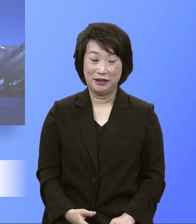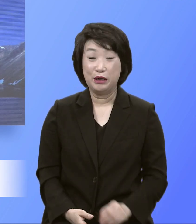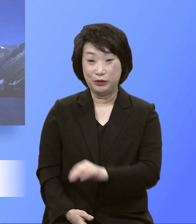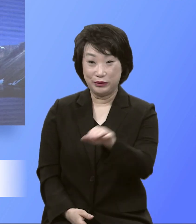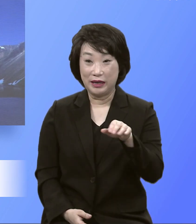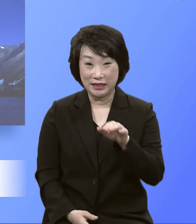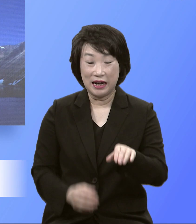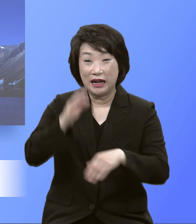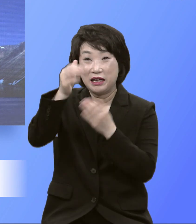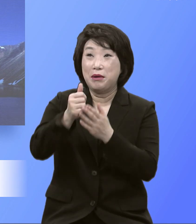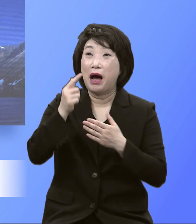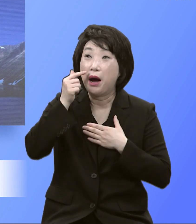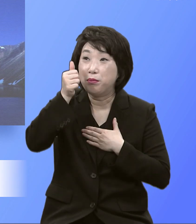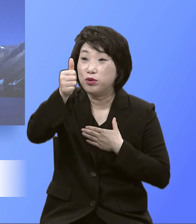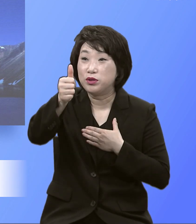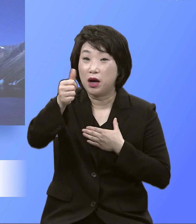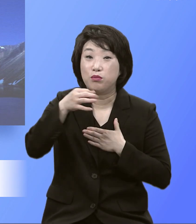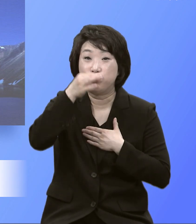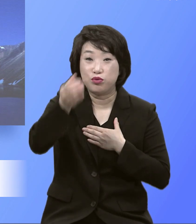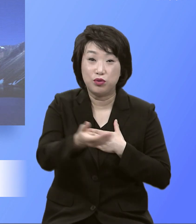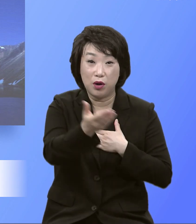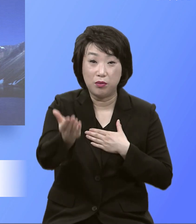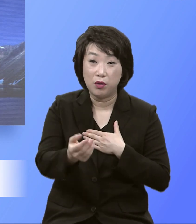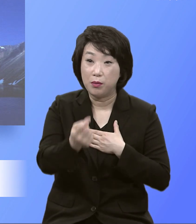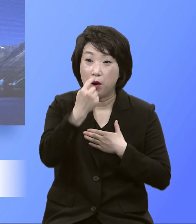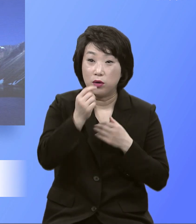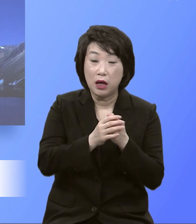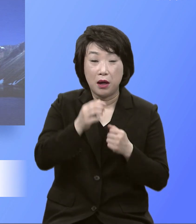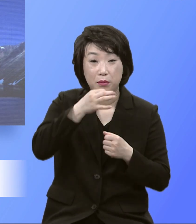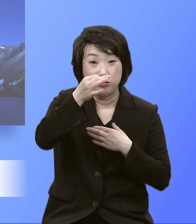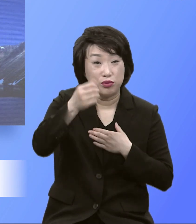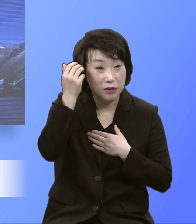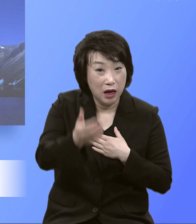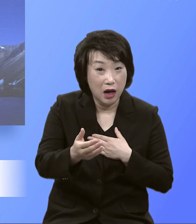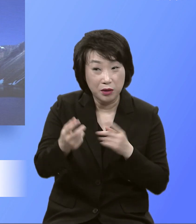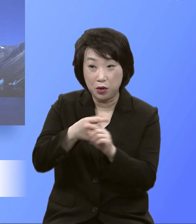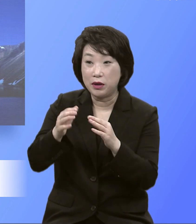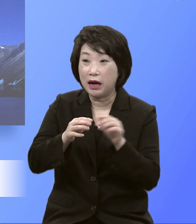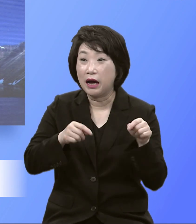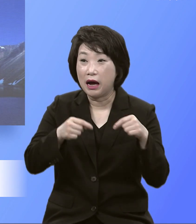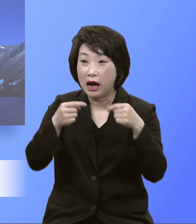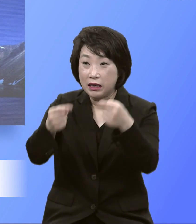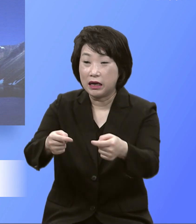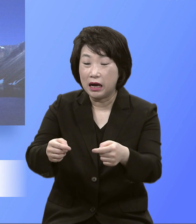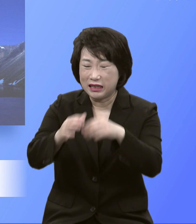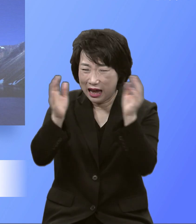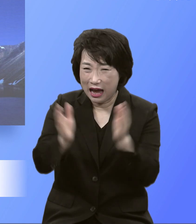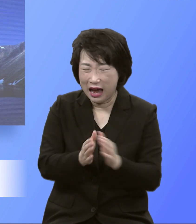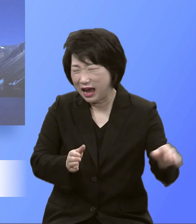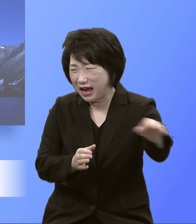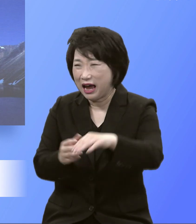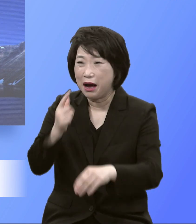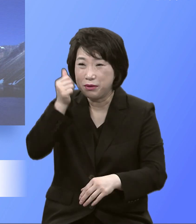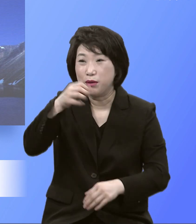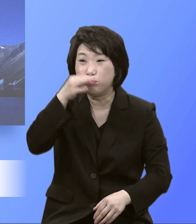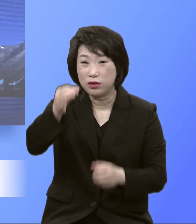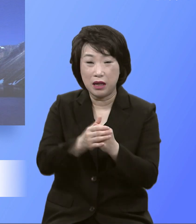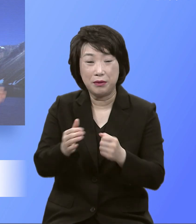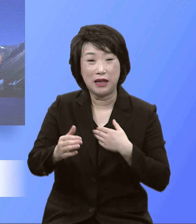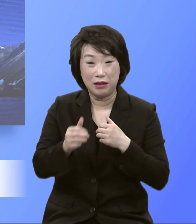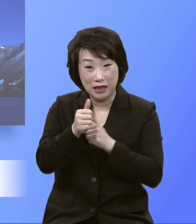우리가 하나님을 아버지라 부르는 거 배워서 부릅니까? 교회 가니까 다 교인들이 아버지라고 하기 때문에 그냥 아버지라고